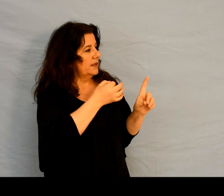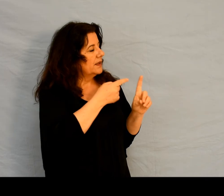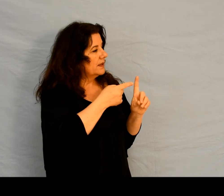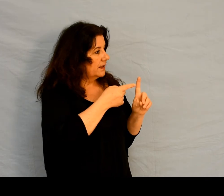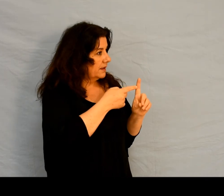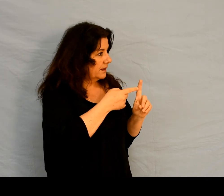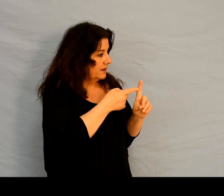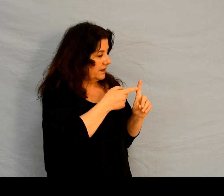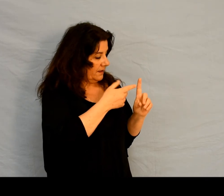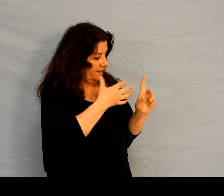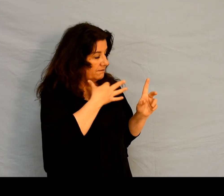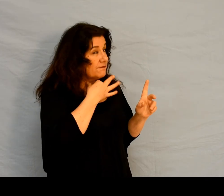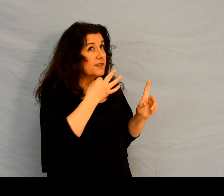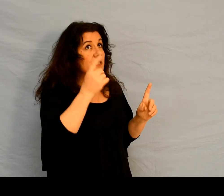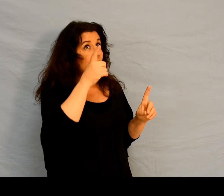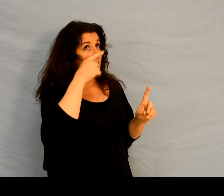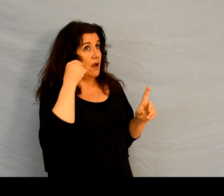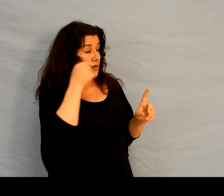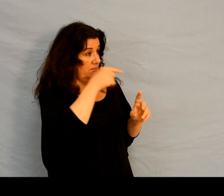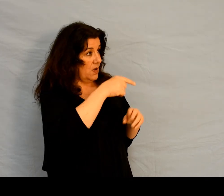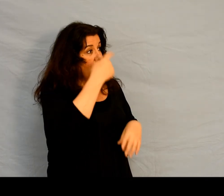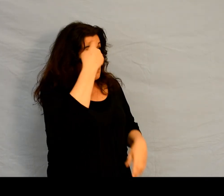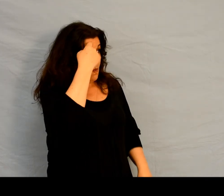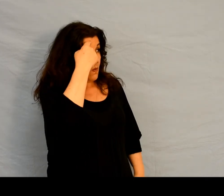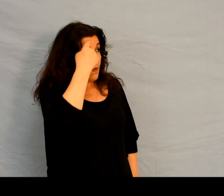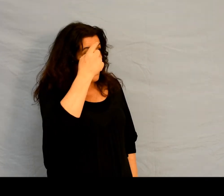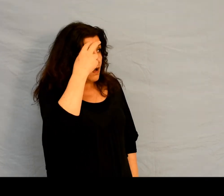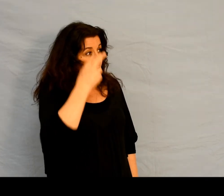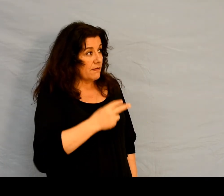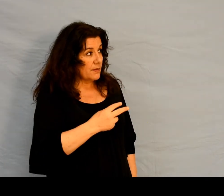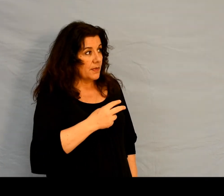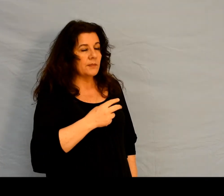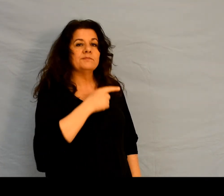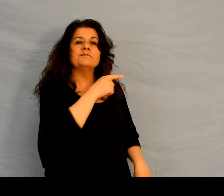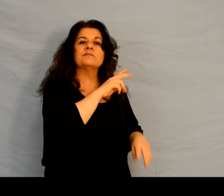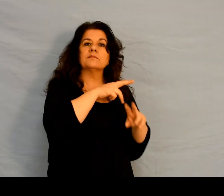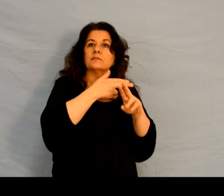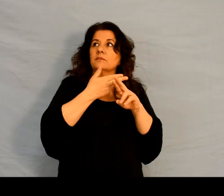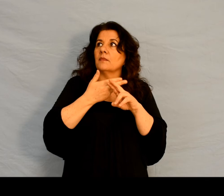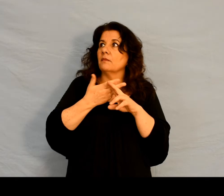répondit, « Et qui est-il, Seigneur, pour que je croie en lui ?»